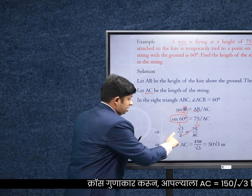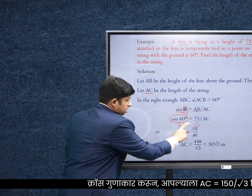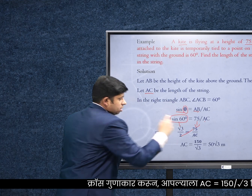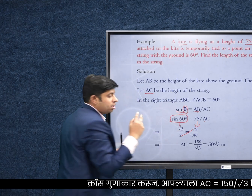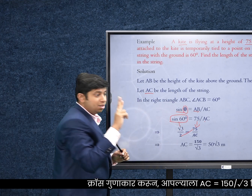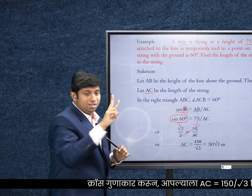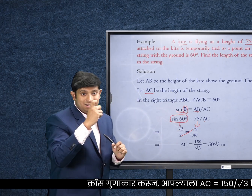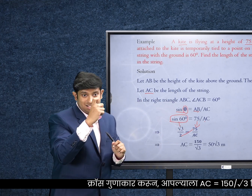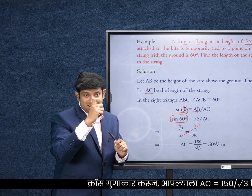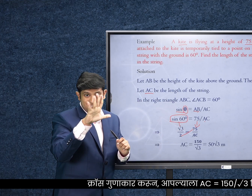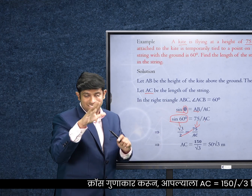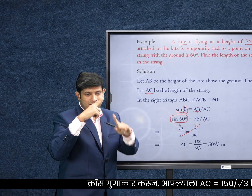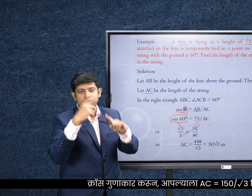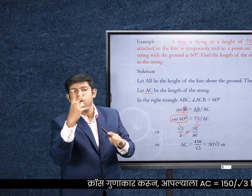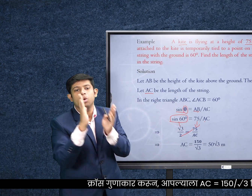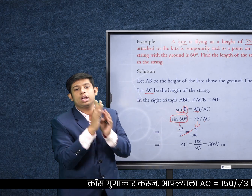क्रॉस गुणाकार करून आपल्याला AC बरोबर